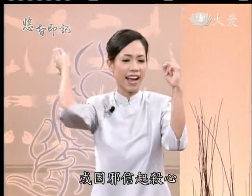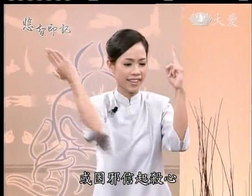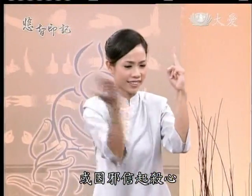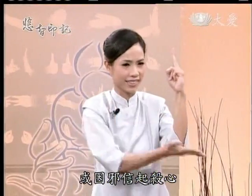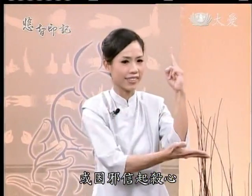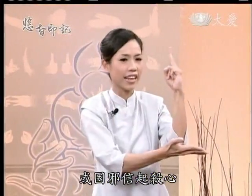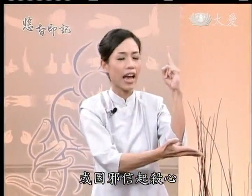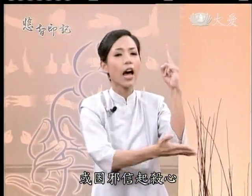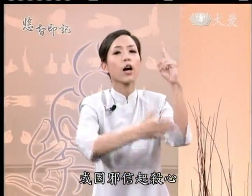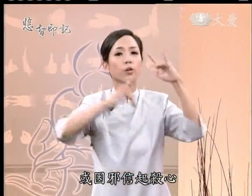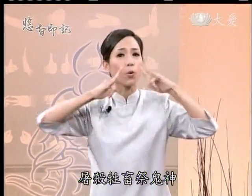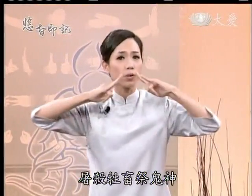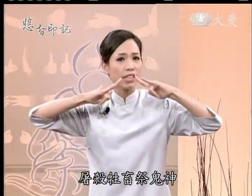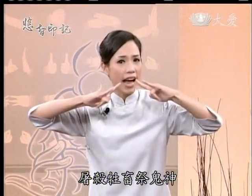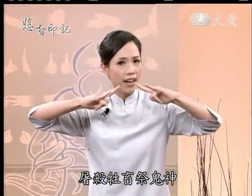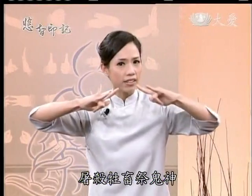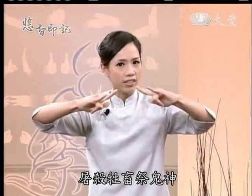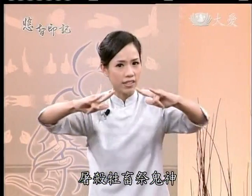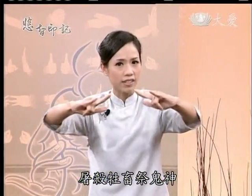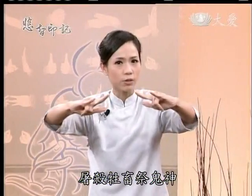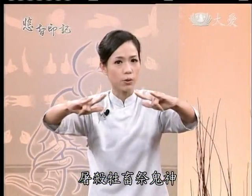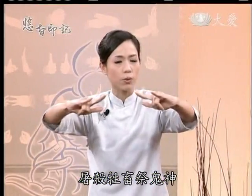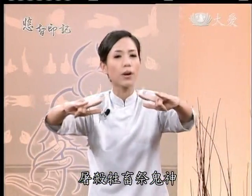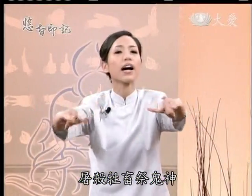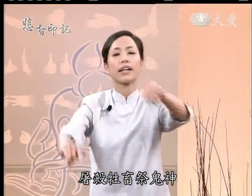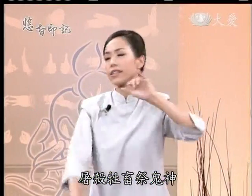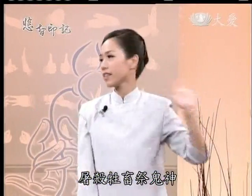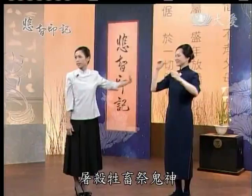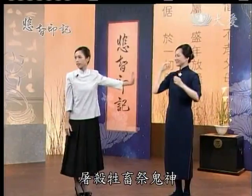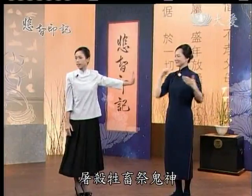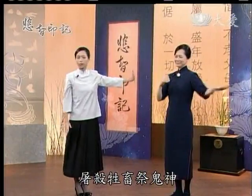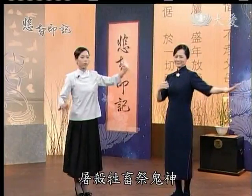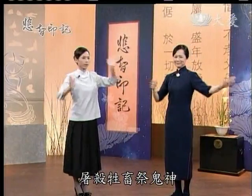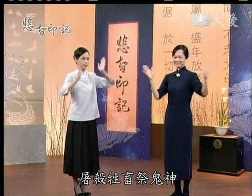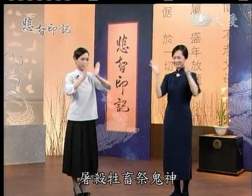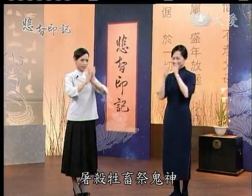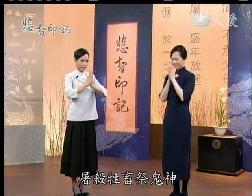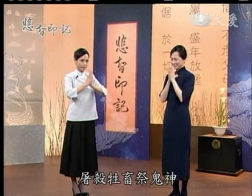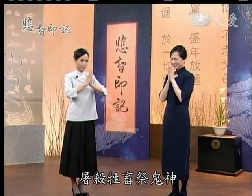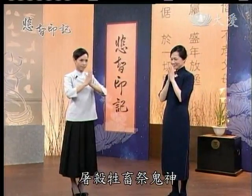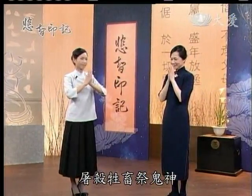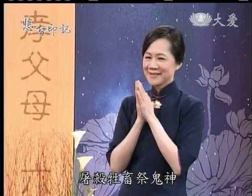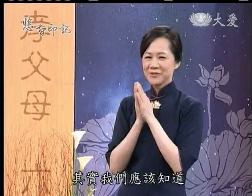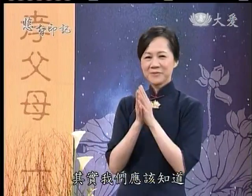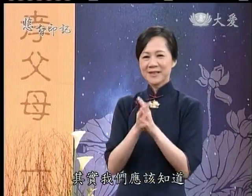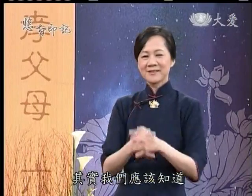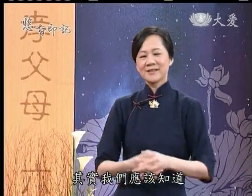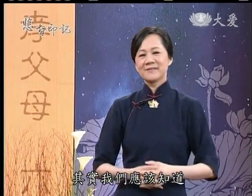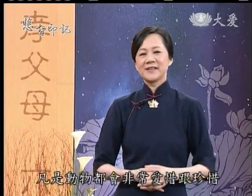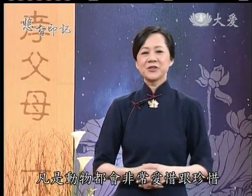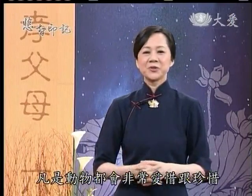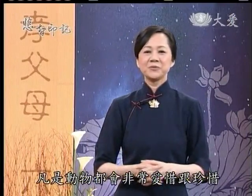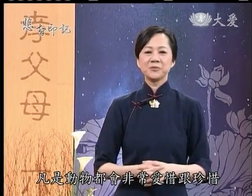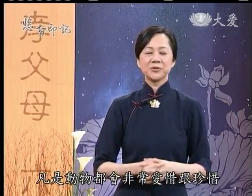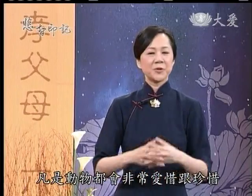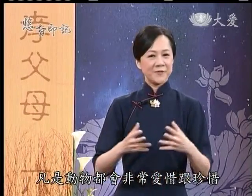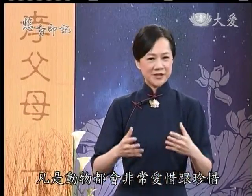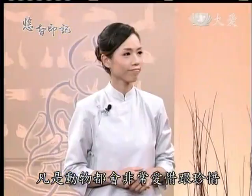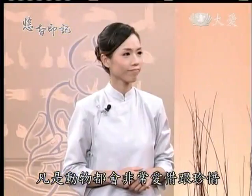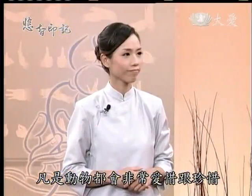杀心，屠杀牲畜祭鬼神。 其实我们应该知道，凡是动物都会非常